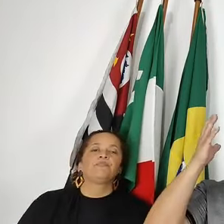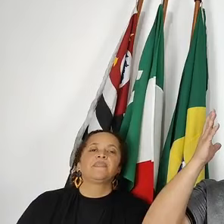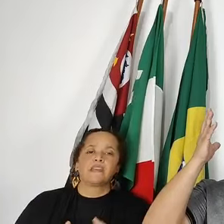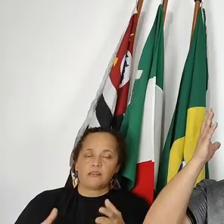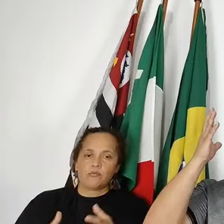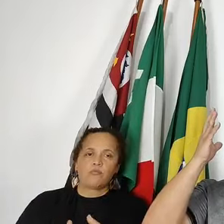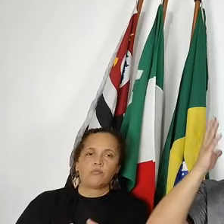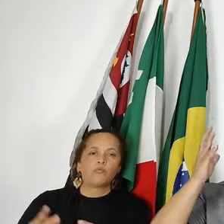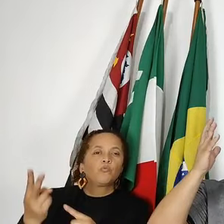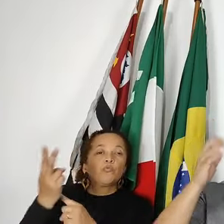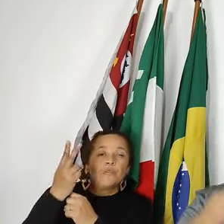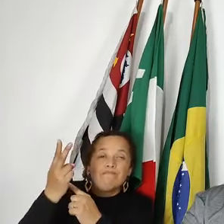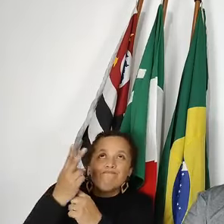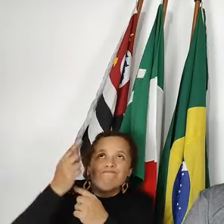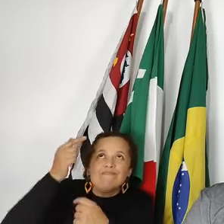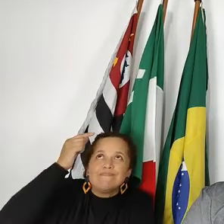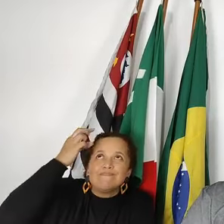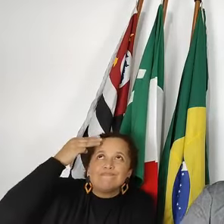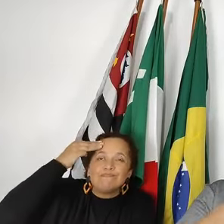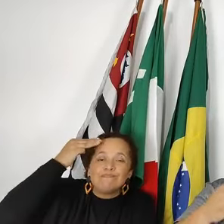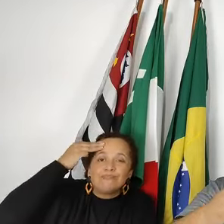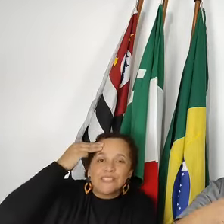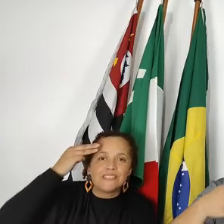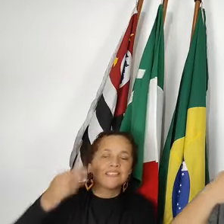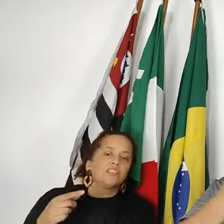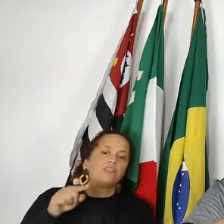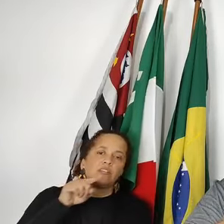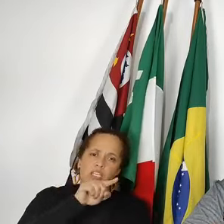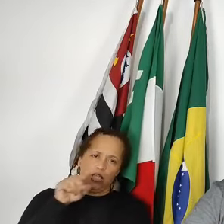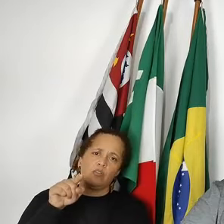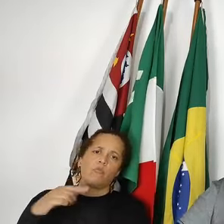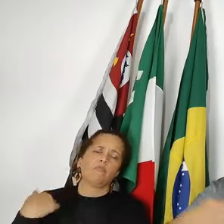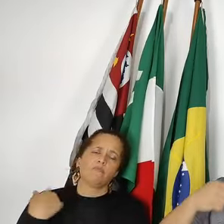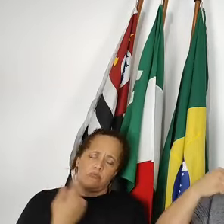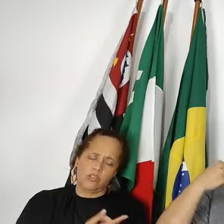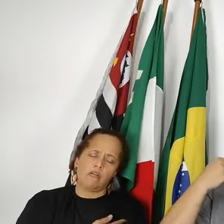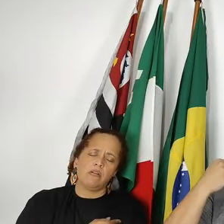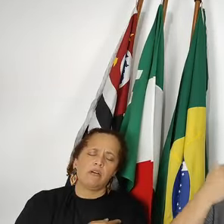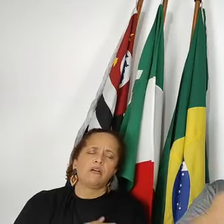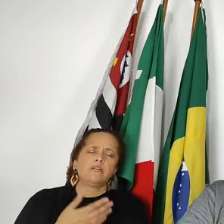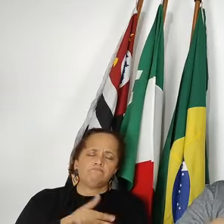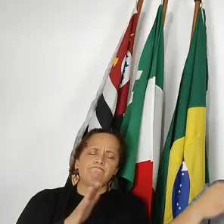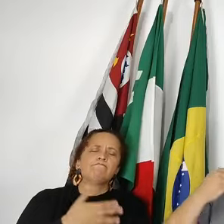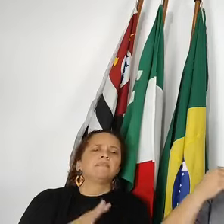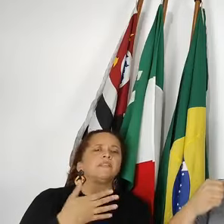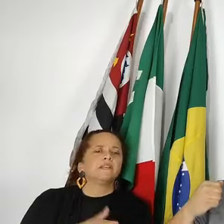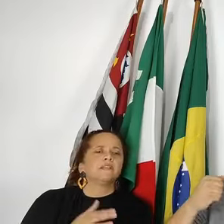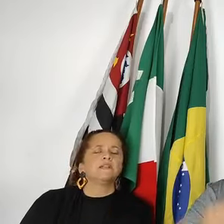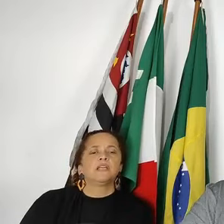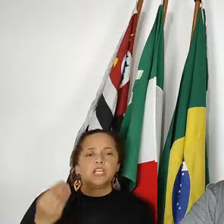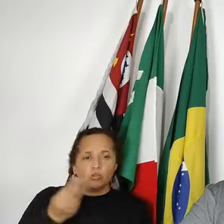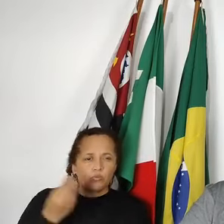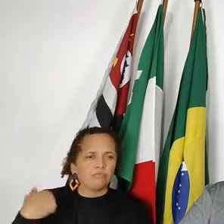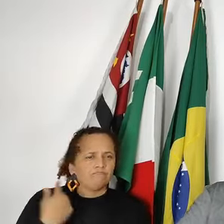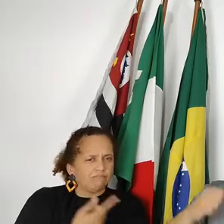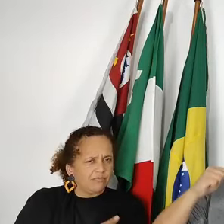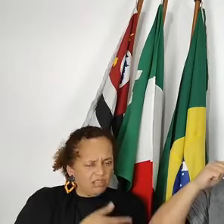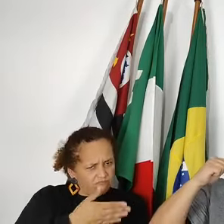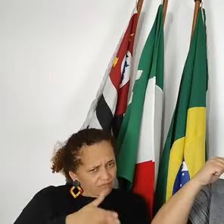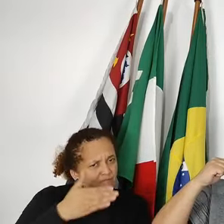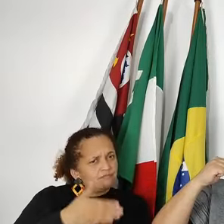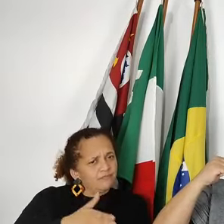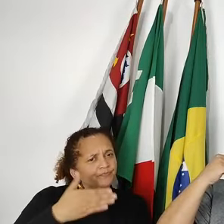que é justamente para proteger a nossa mente, e que os irmãos venham a praticar isso, né? Porque vocês vão ver, a partir do momento que nós praticamos